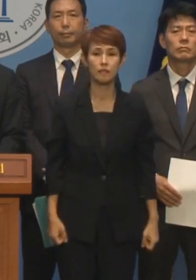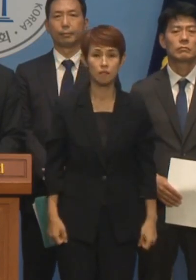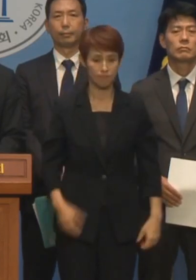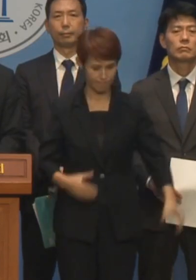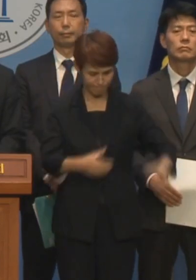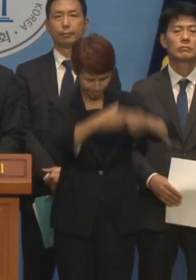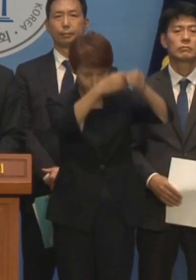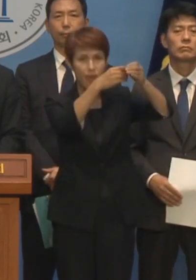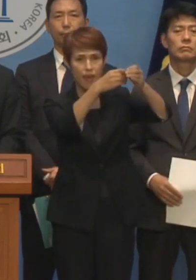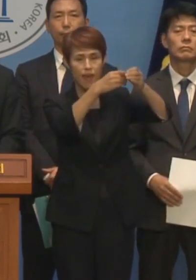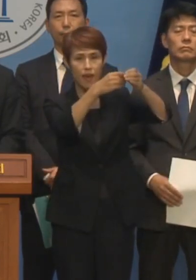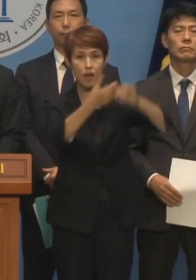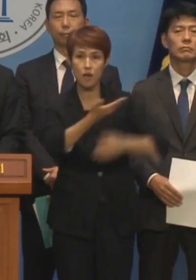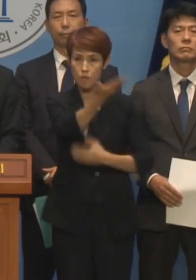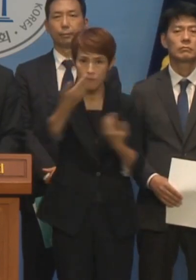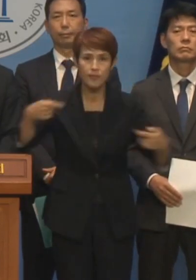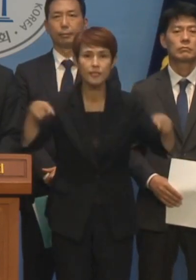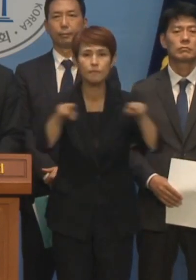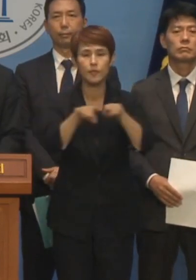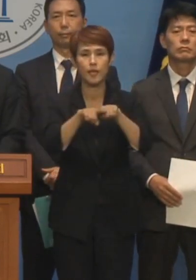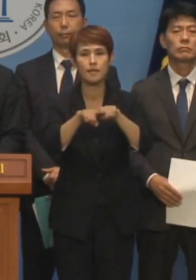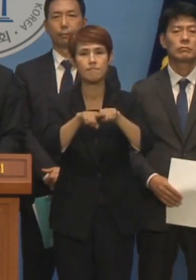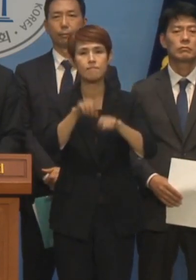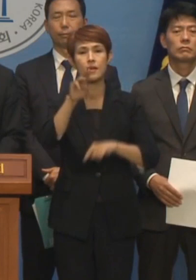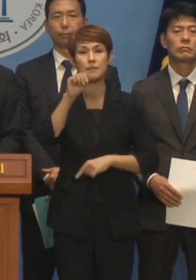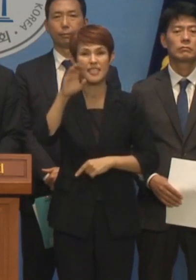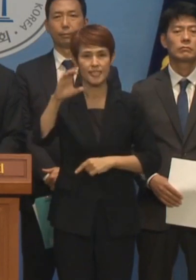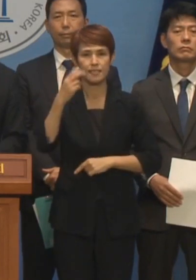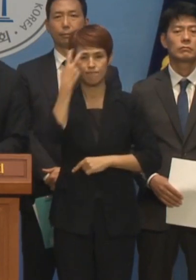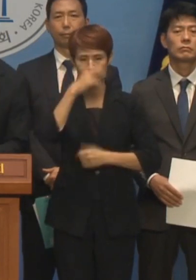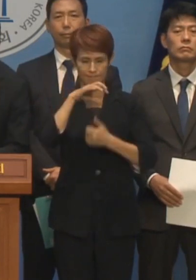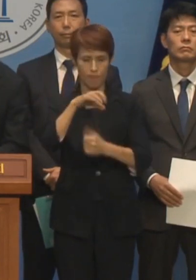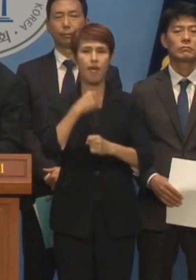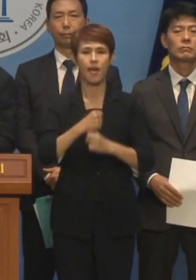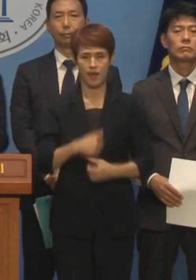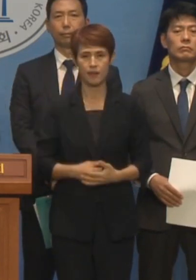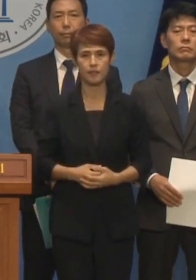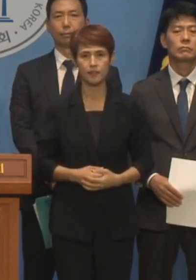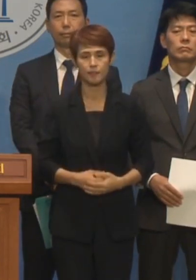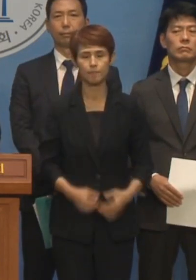맞서겠습니다. 끝까지 여러분들과 함께 MBC를 지켜내겠습니다.